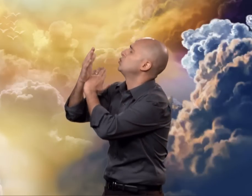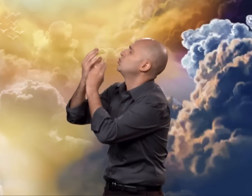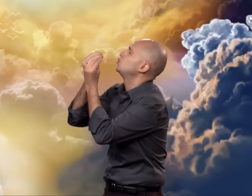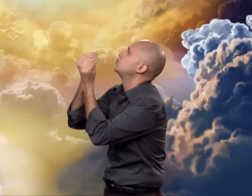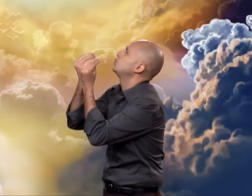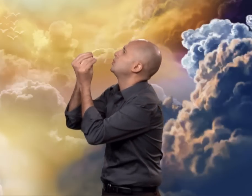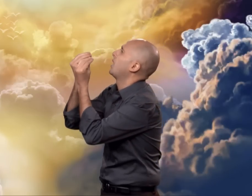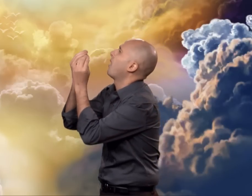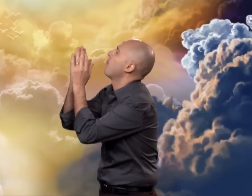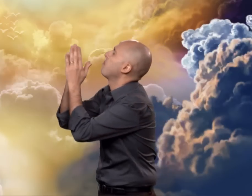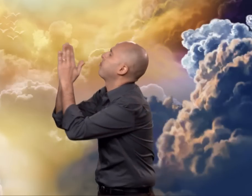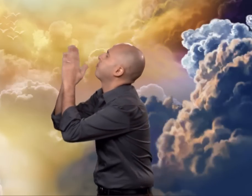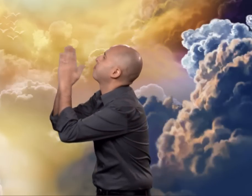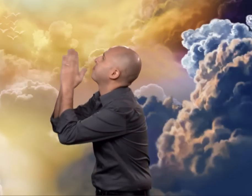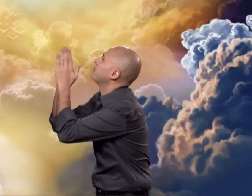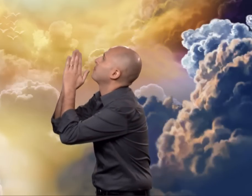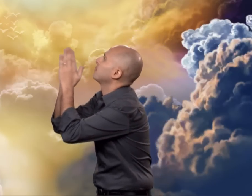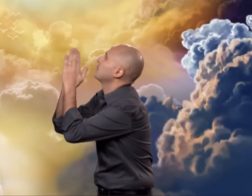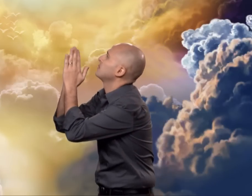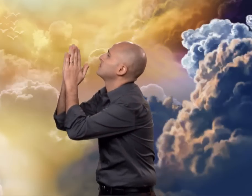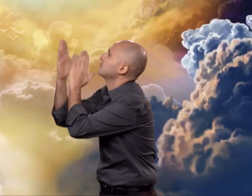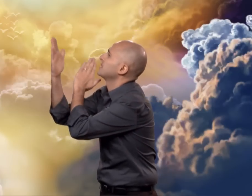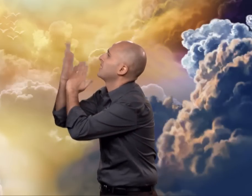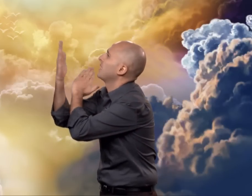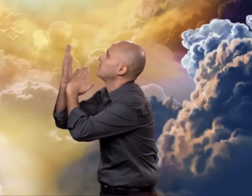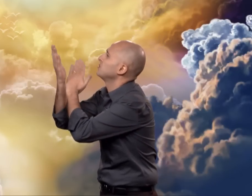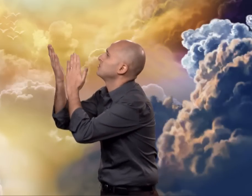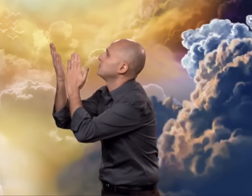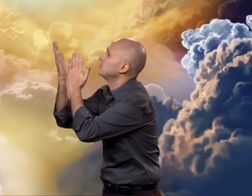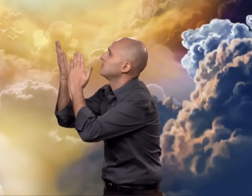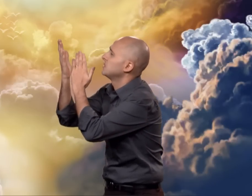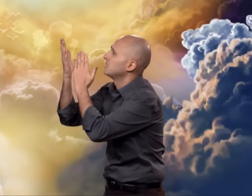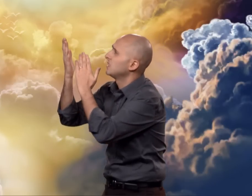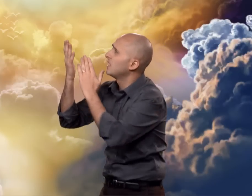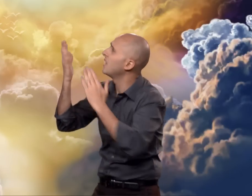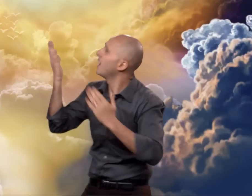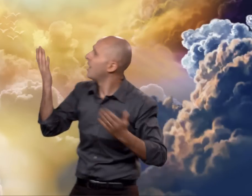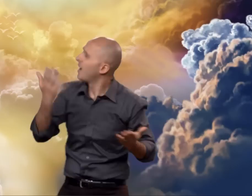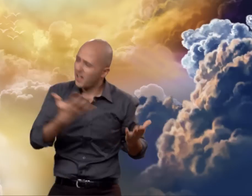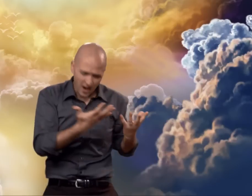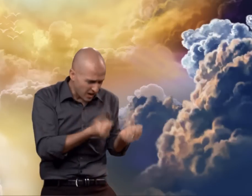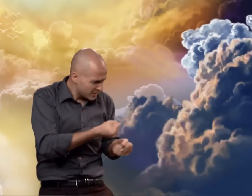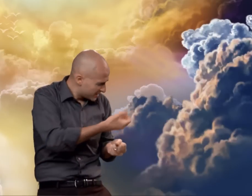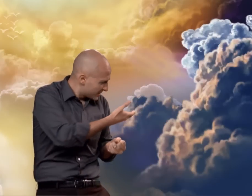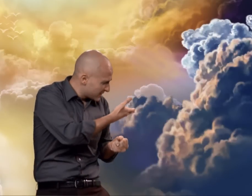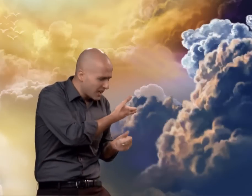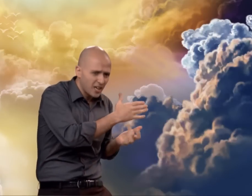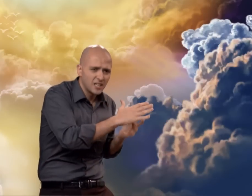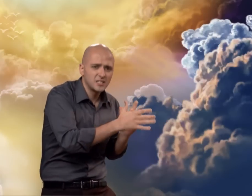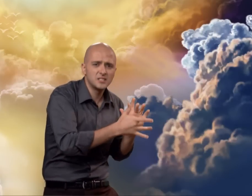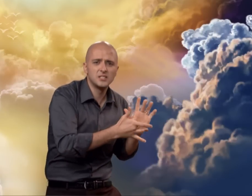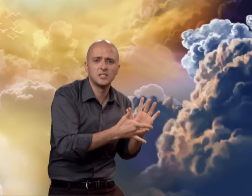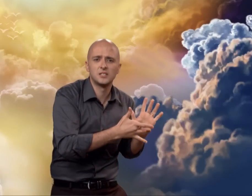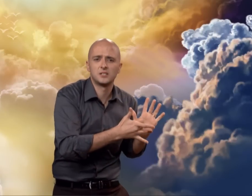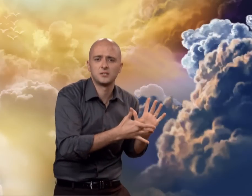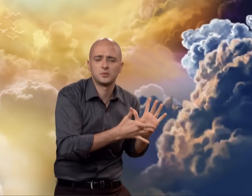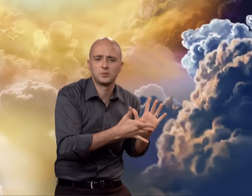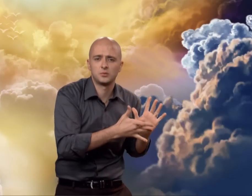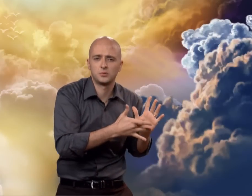Aqueles que foram considerados dignos da ressurreição da vida são felizes e santos. A segunda morte não tem poder